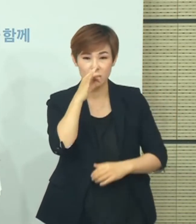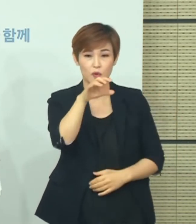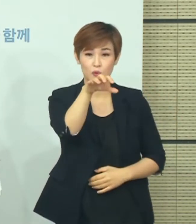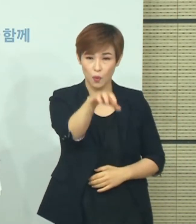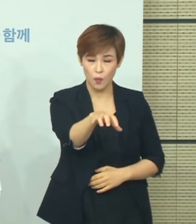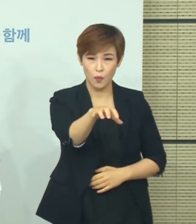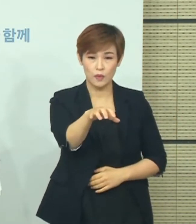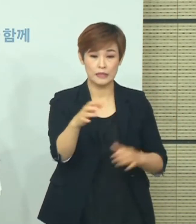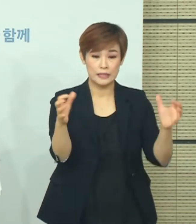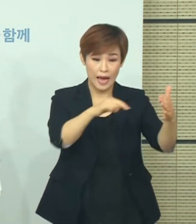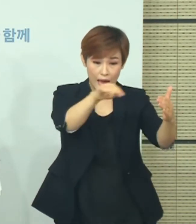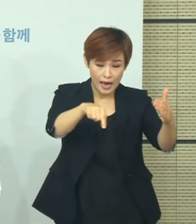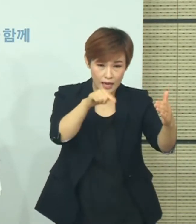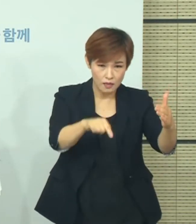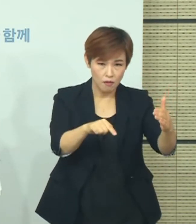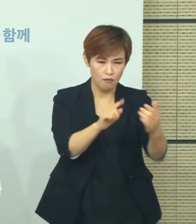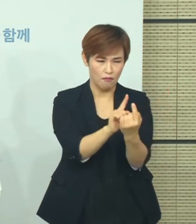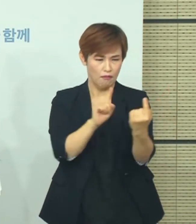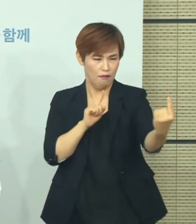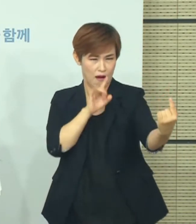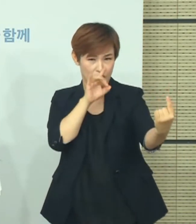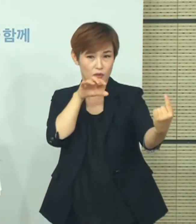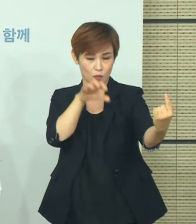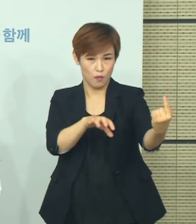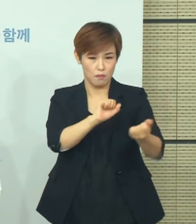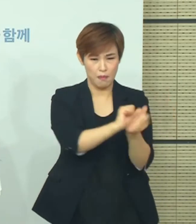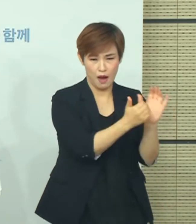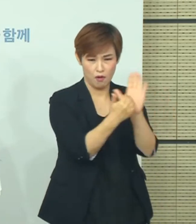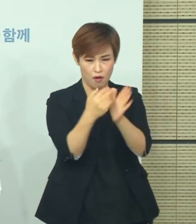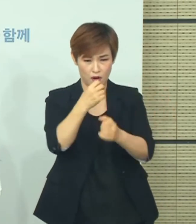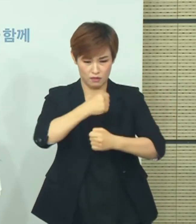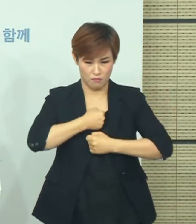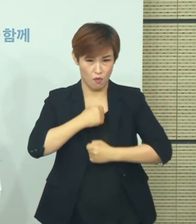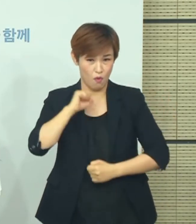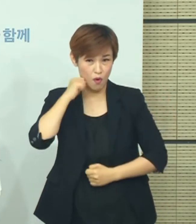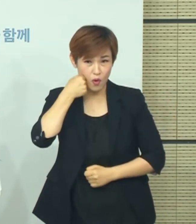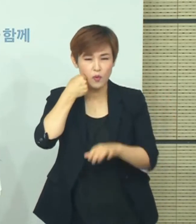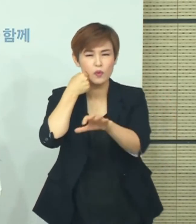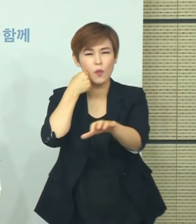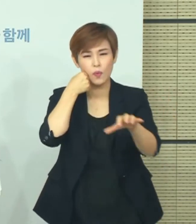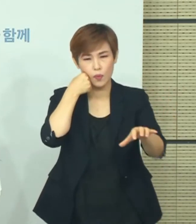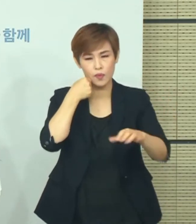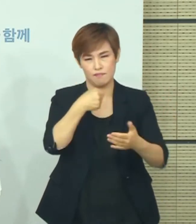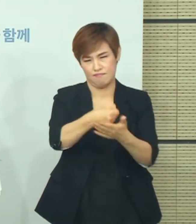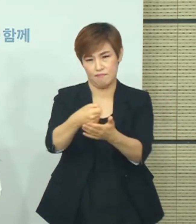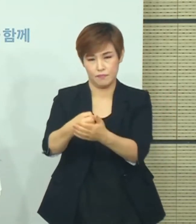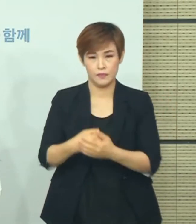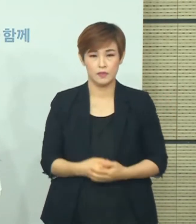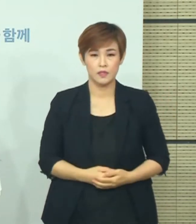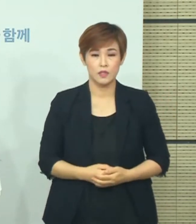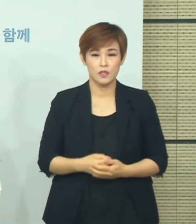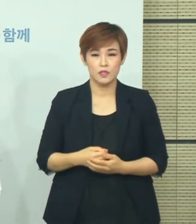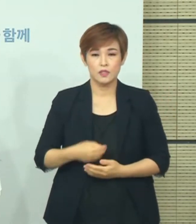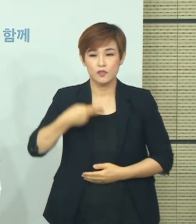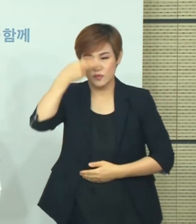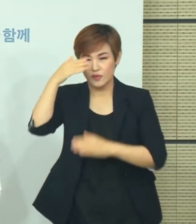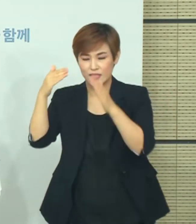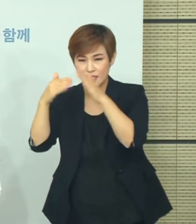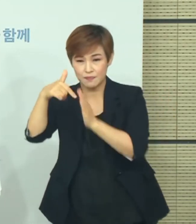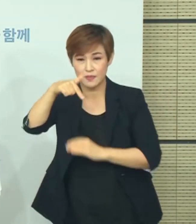내에서 거리두기 등 방역 수칙 준수가 어려운 시설이며 구체적으로 클럽,